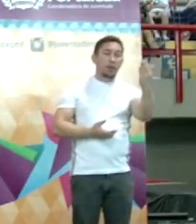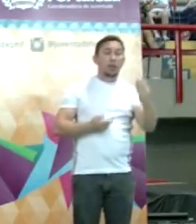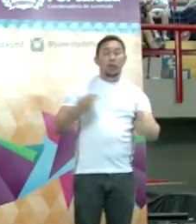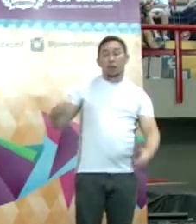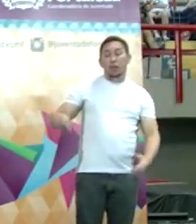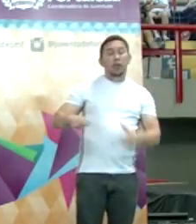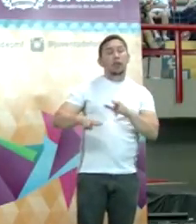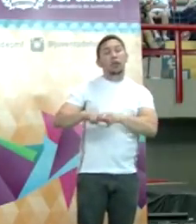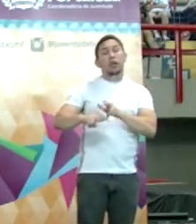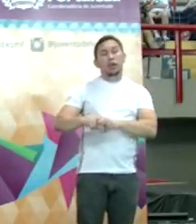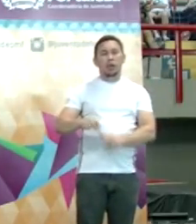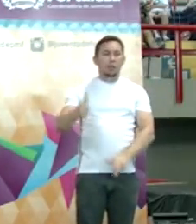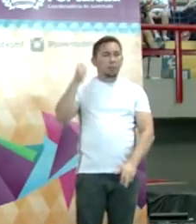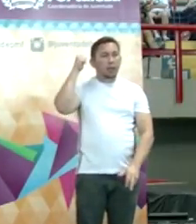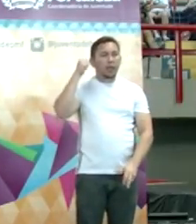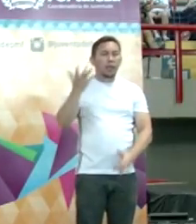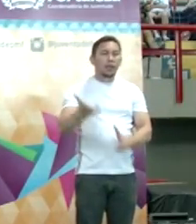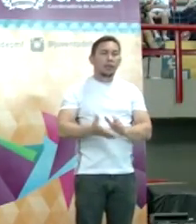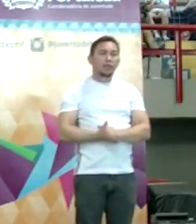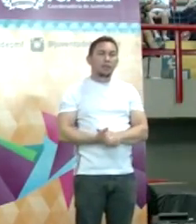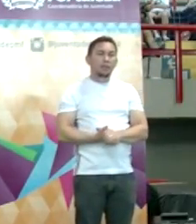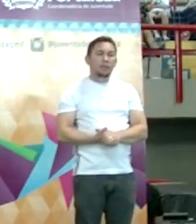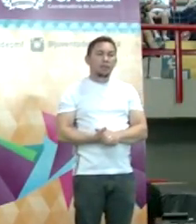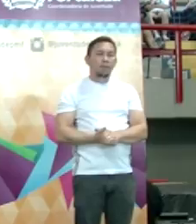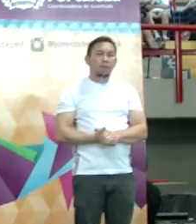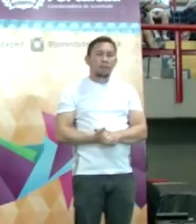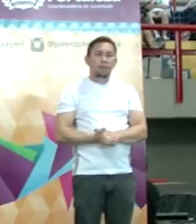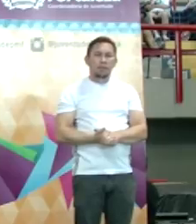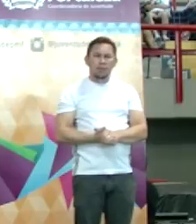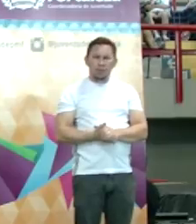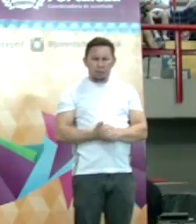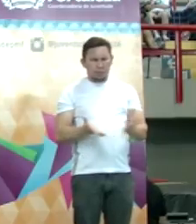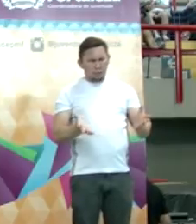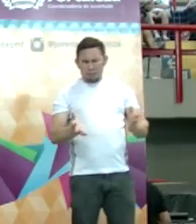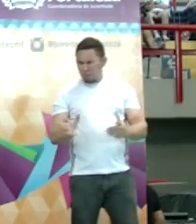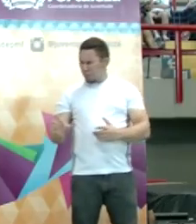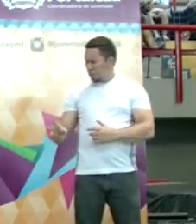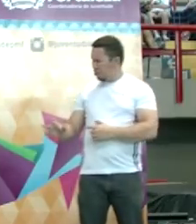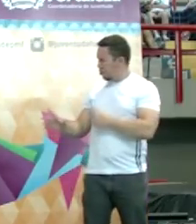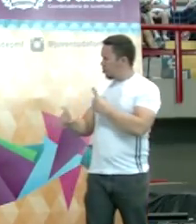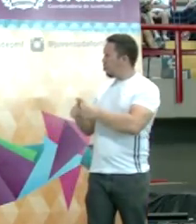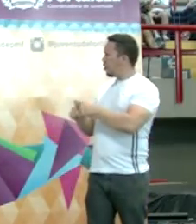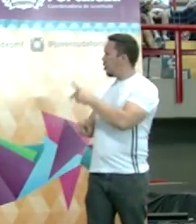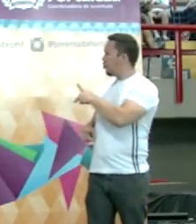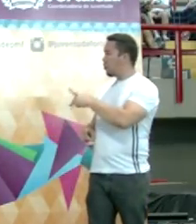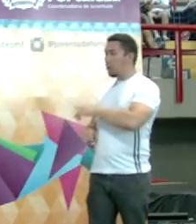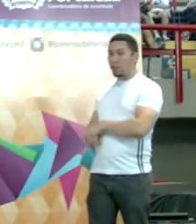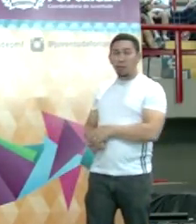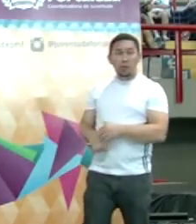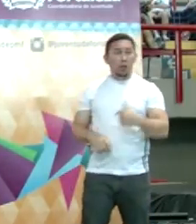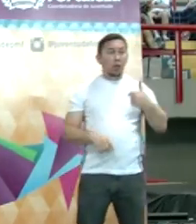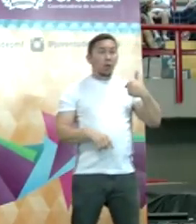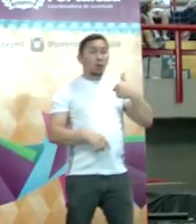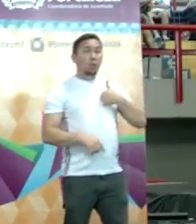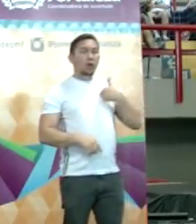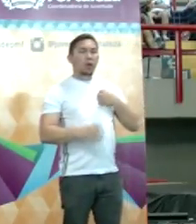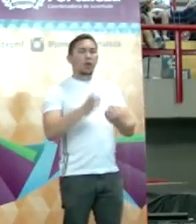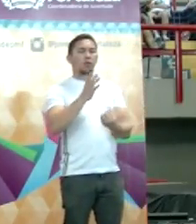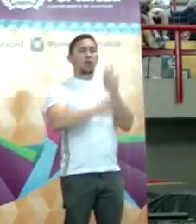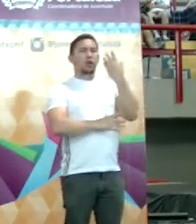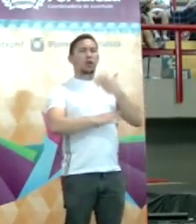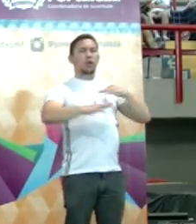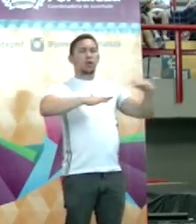na cadeira? Para trás. Por quê, professor? Porque eu sou o gerador de